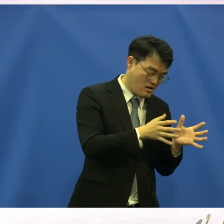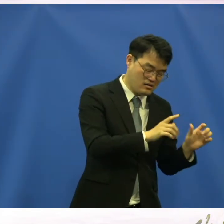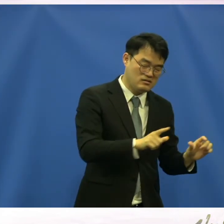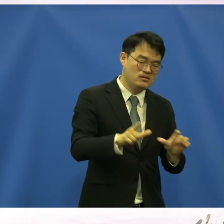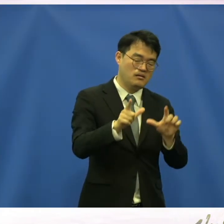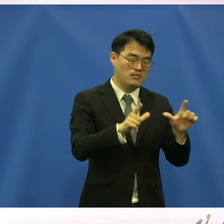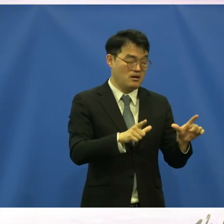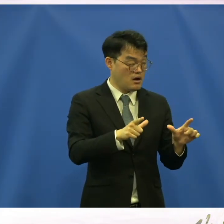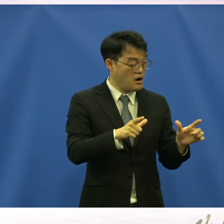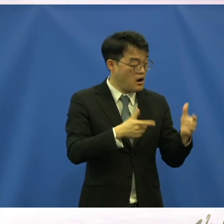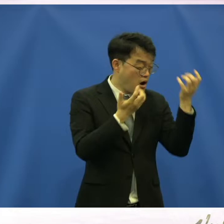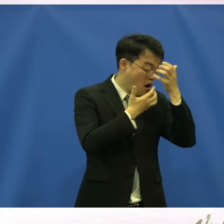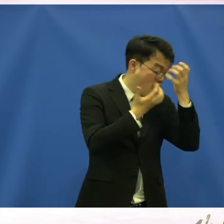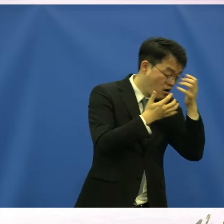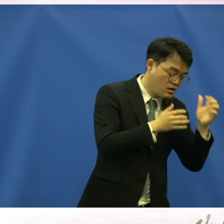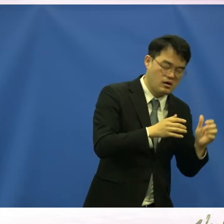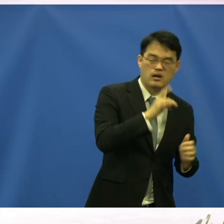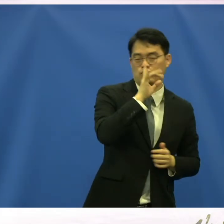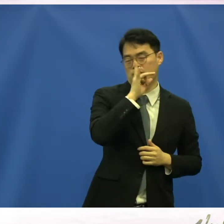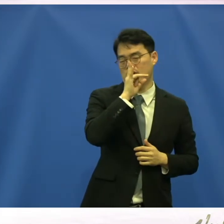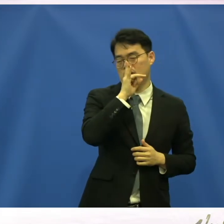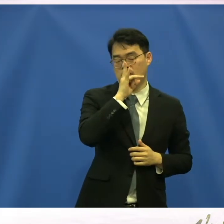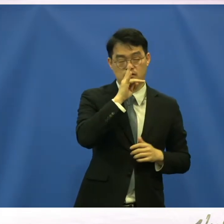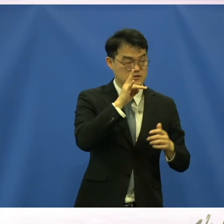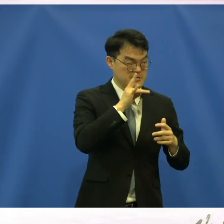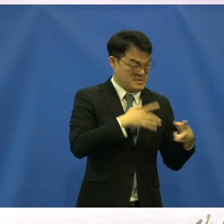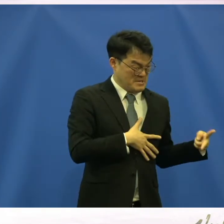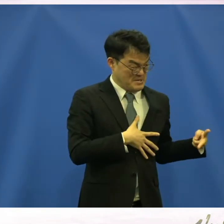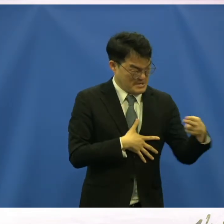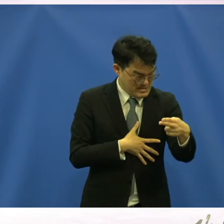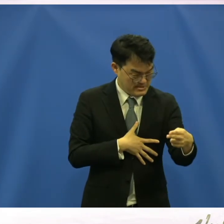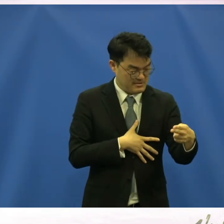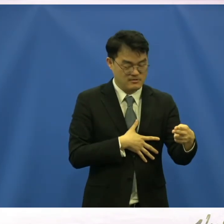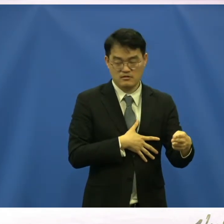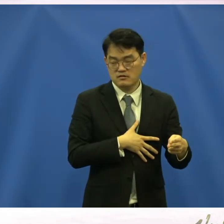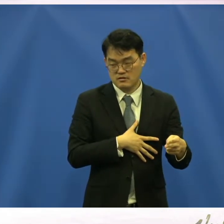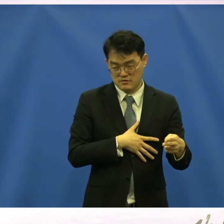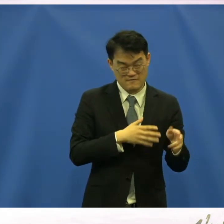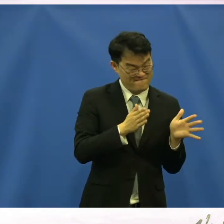그래서 우리는 의지적으로 노력을 해야 돼요. 의지적으로 노력을 해야 돼요.